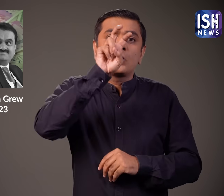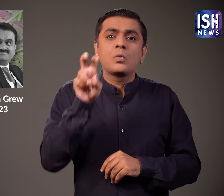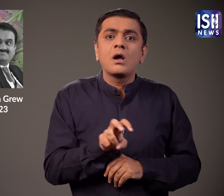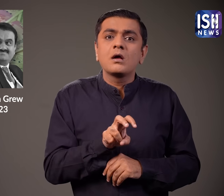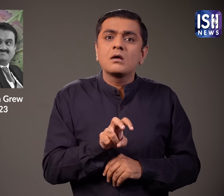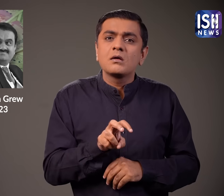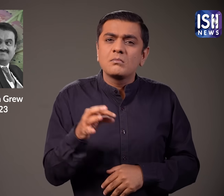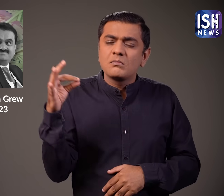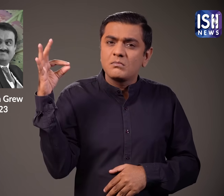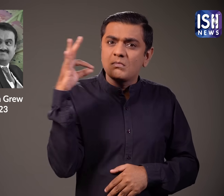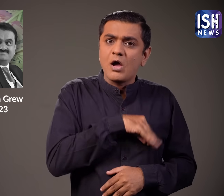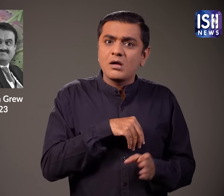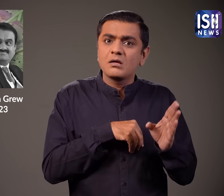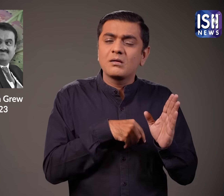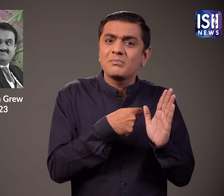जो मुकेश अम्बानी से भी अधिक है